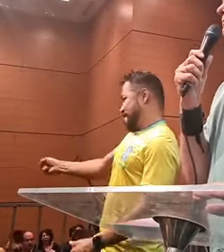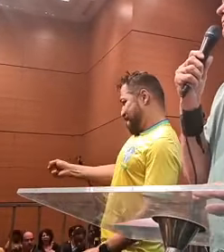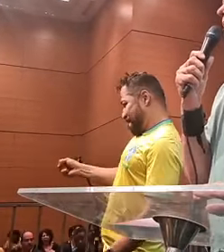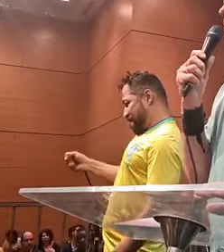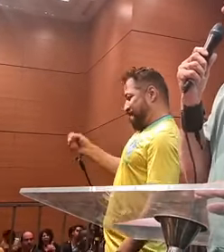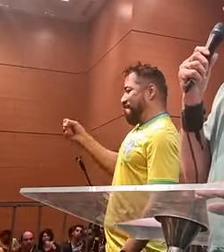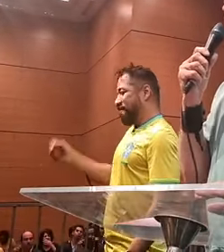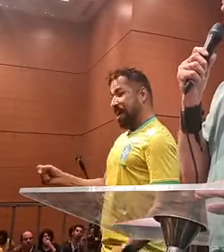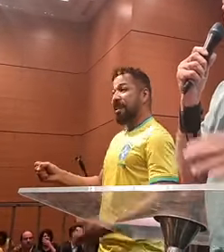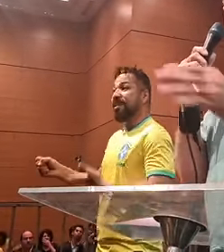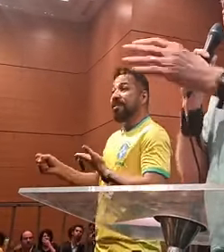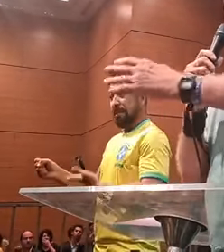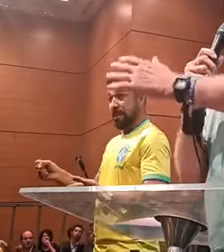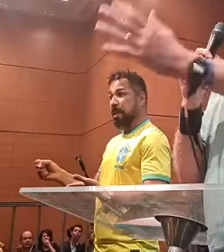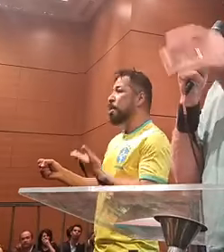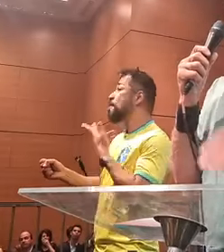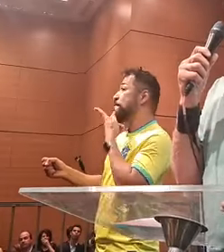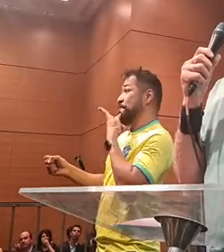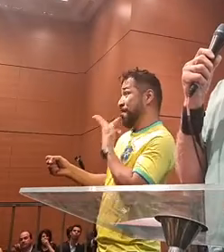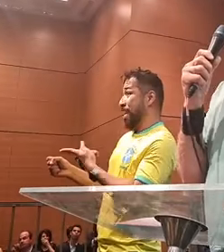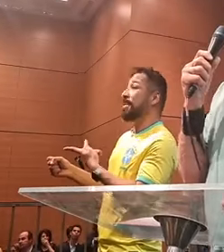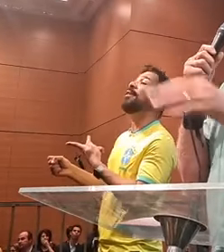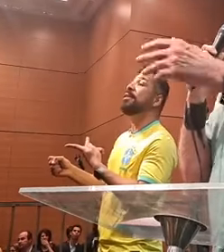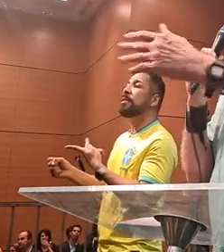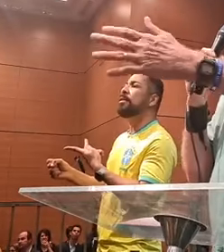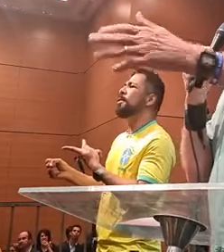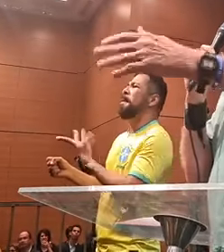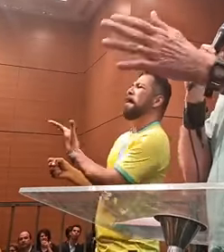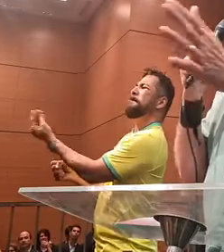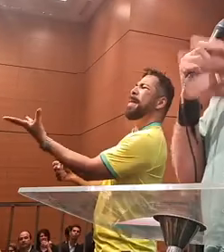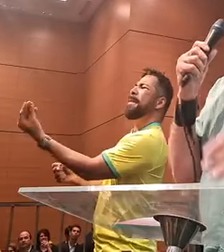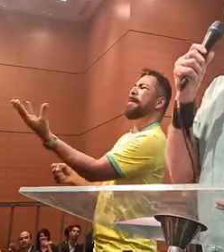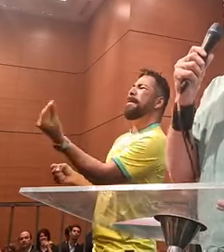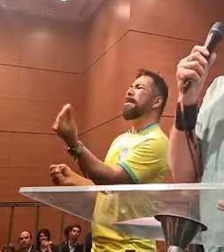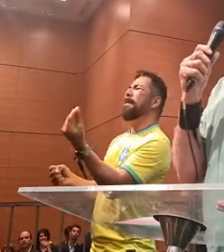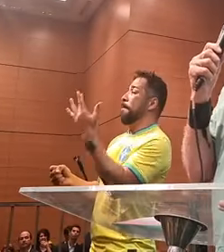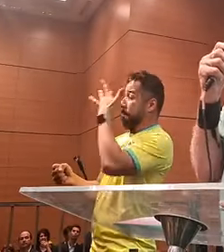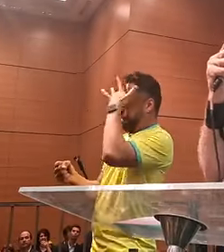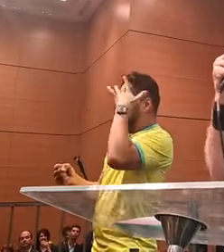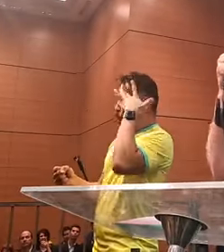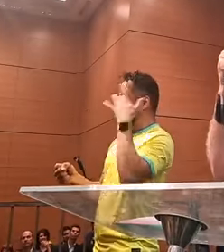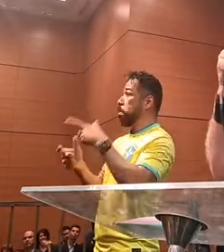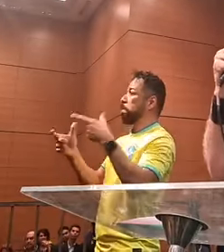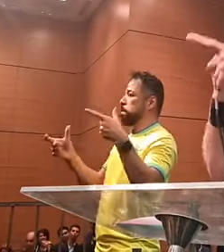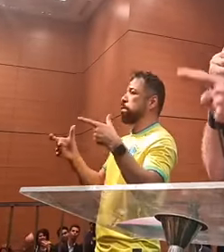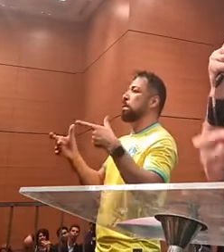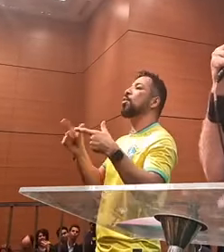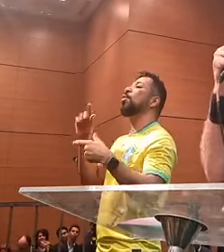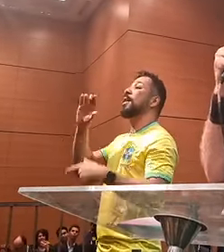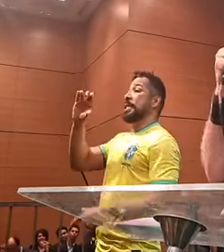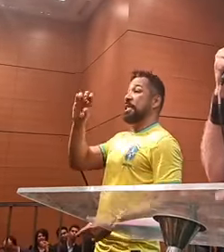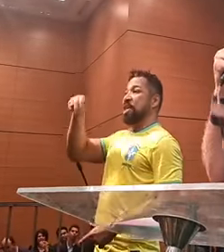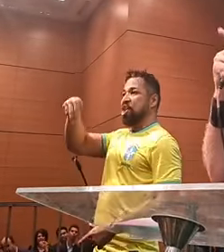centro do evento e falei a dezenas de milhares de pessoas que a